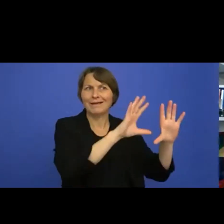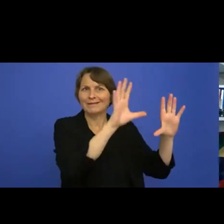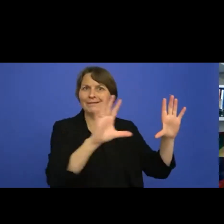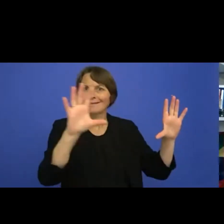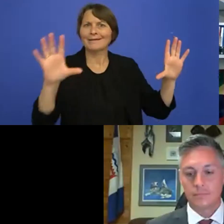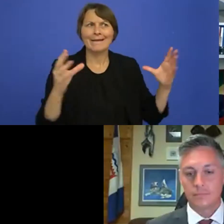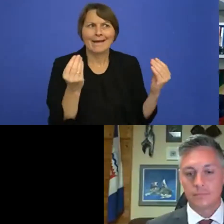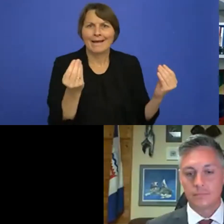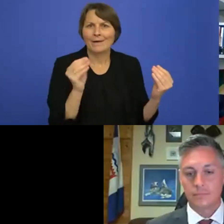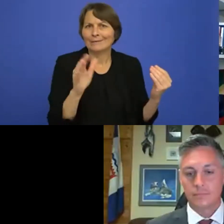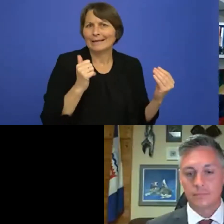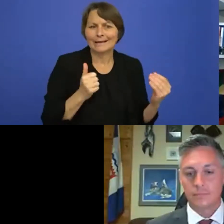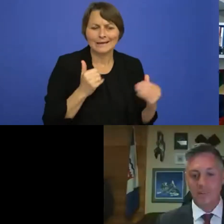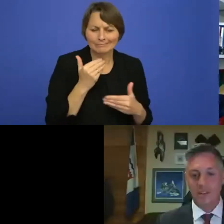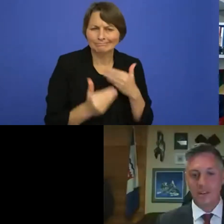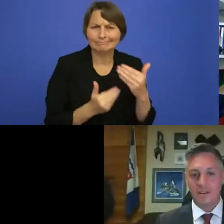au Canada.